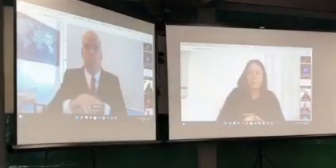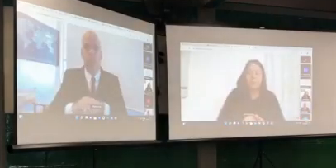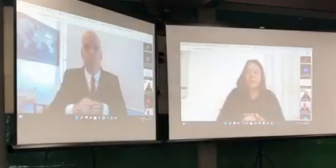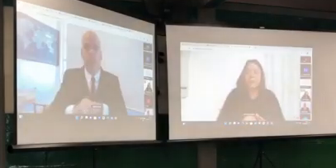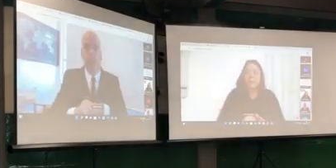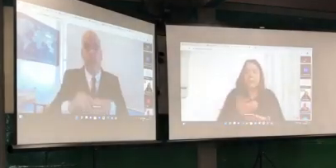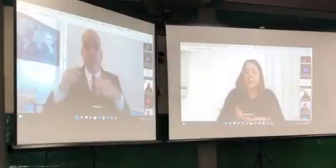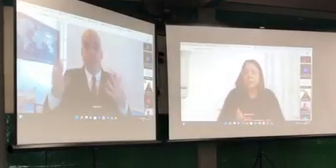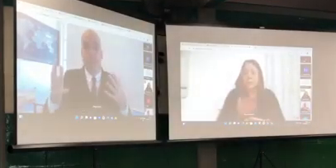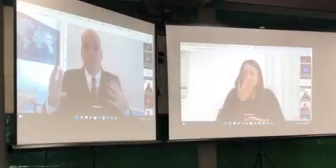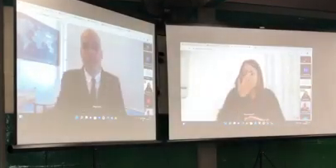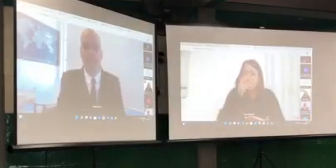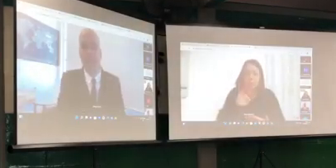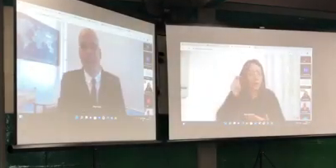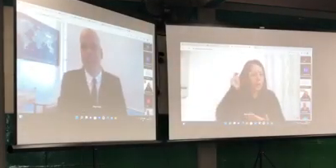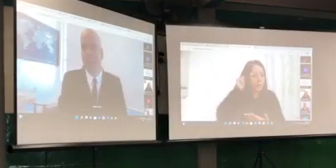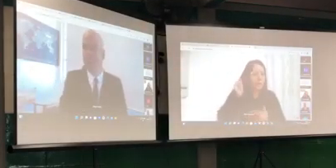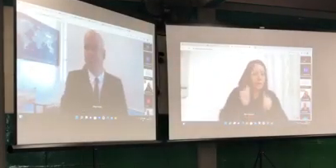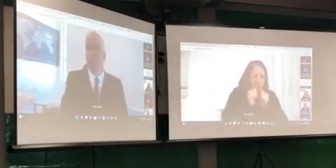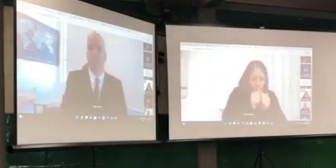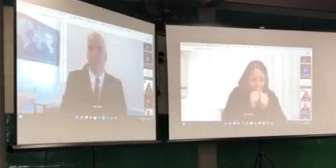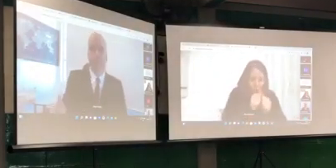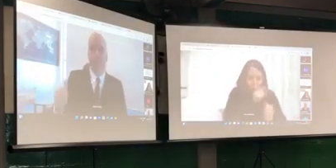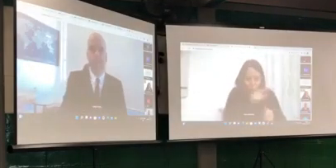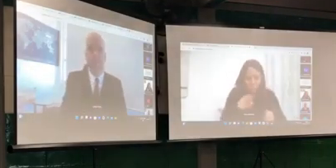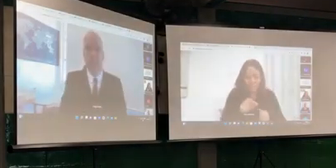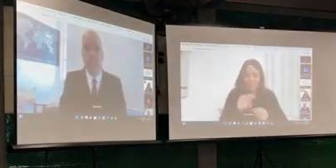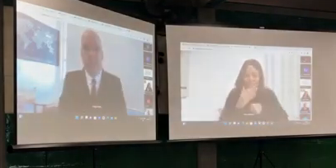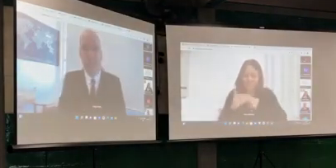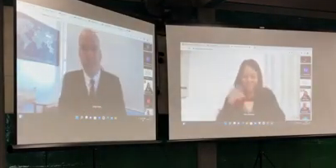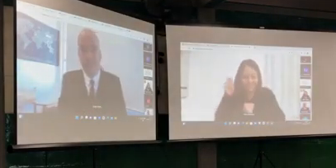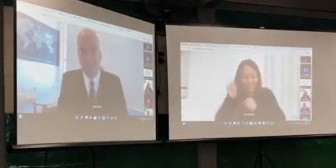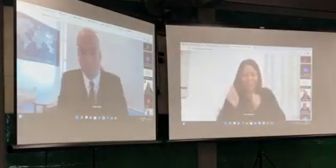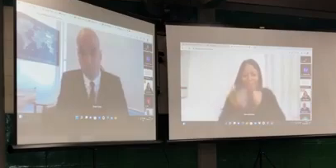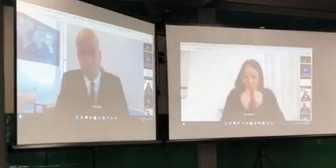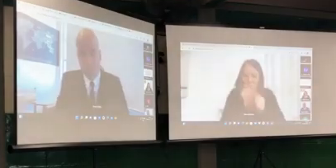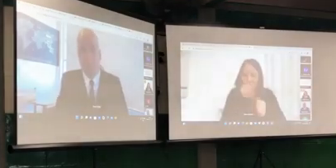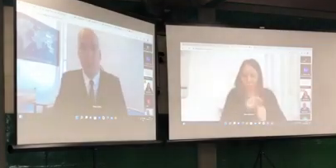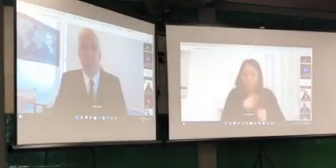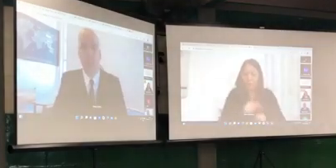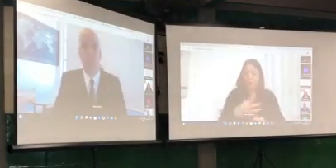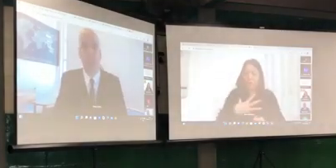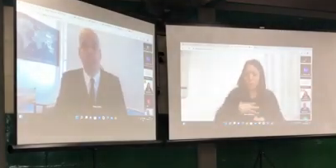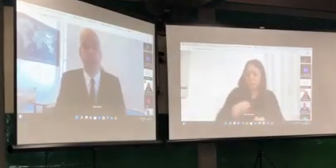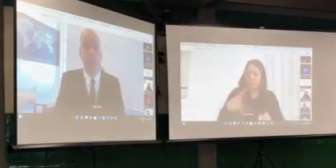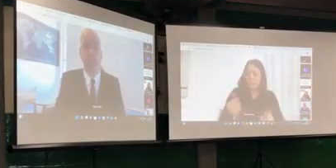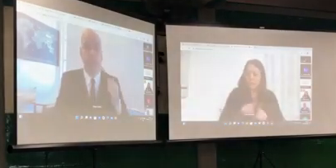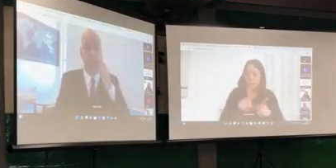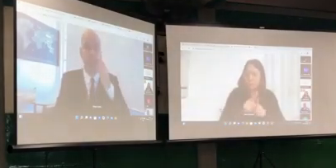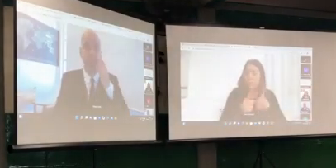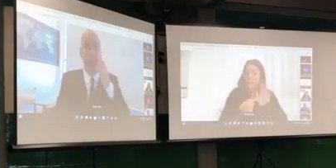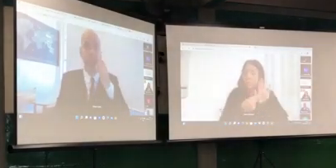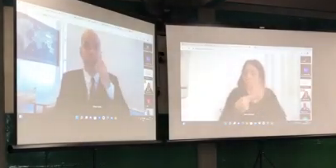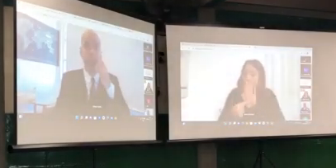Né? Onde que a Guilherme estava lá, que queria vir aqui comigo, ela estava lá, os filhos dela, os apresentadores.